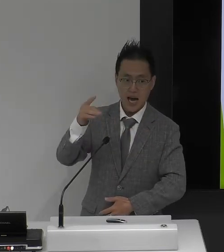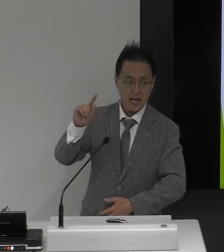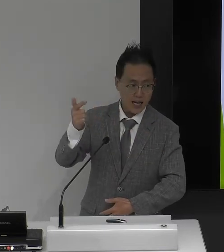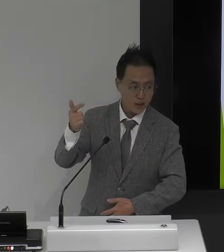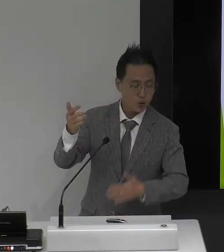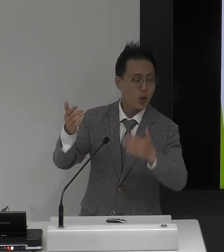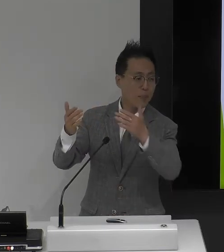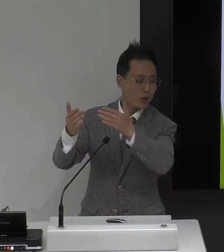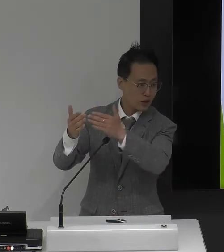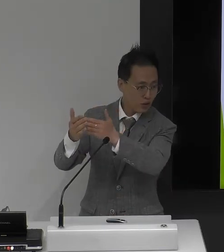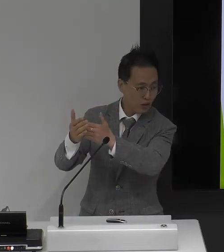하란으로 가면서